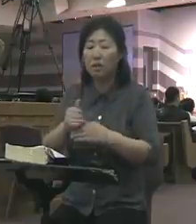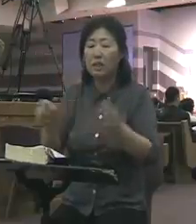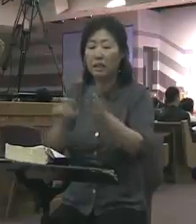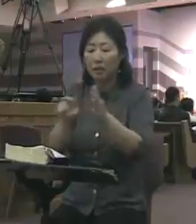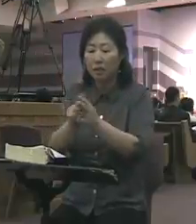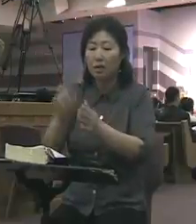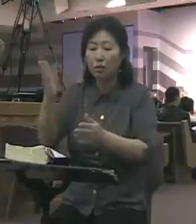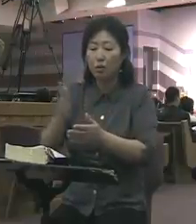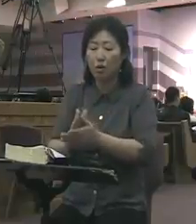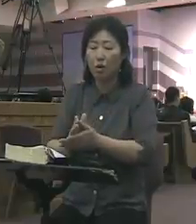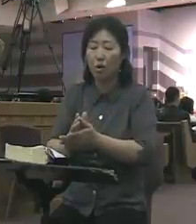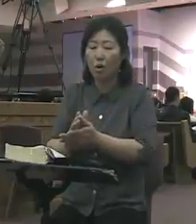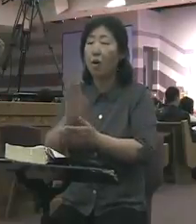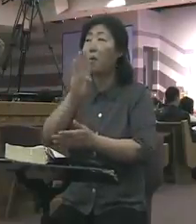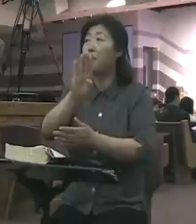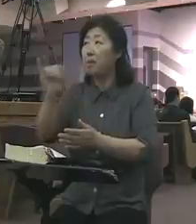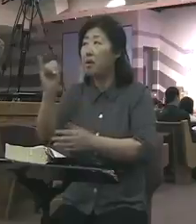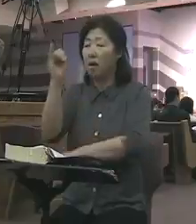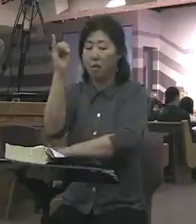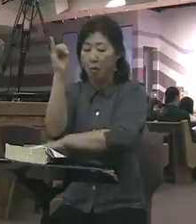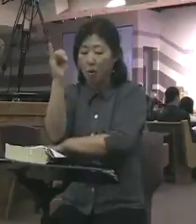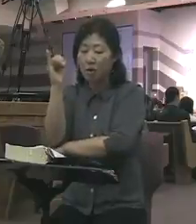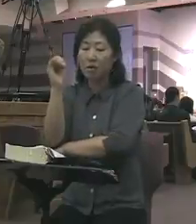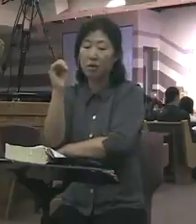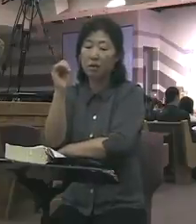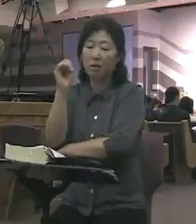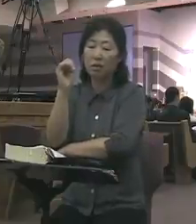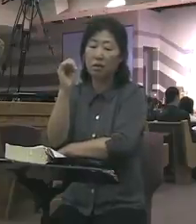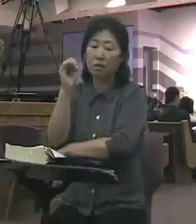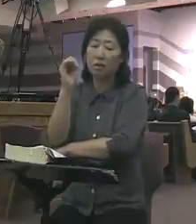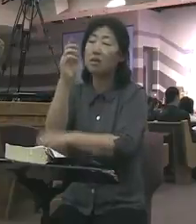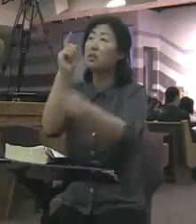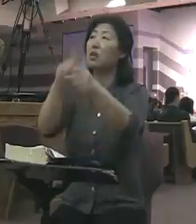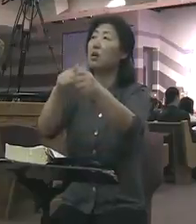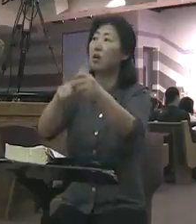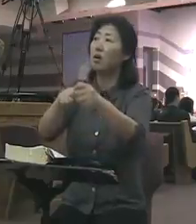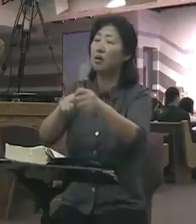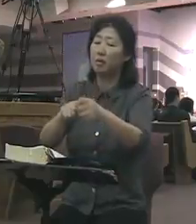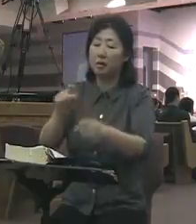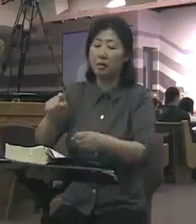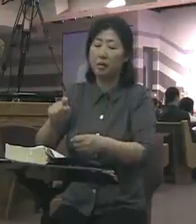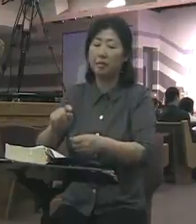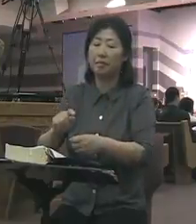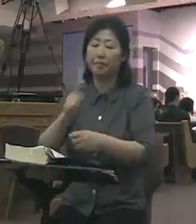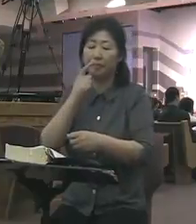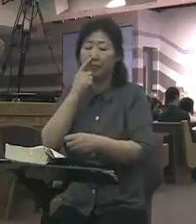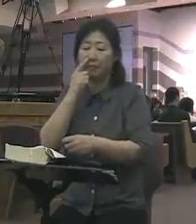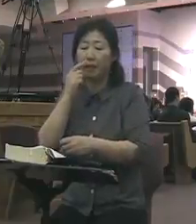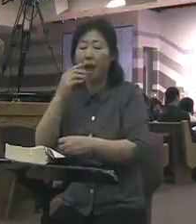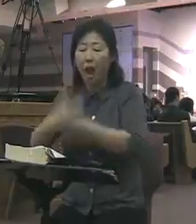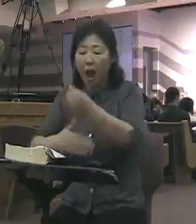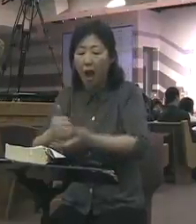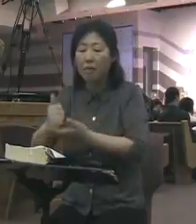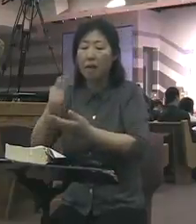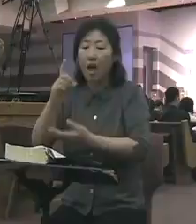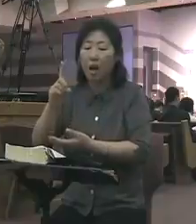비본질적인 것, 이것으로 내가 디파인 되지 않고 하나님 한 분으로 디파인 되리라. 하나님 한 분을 붙잡기